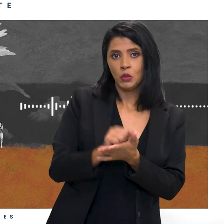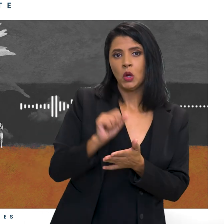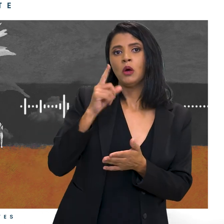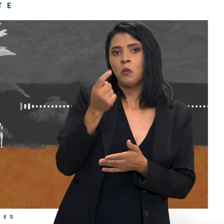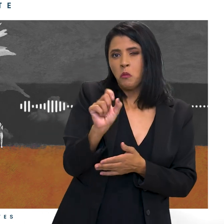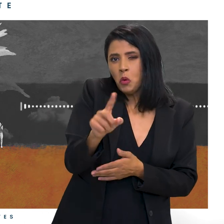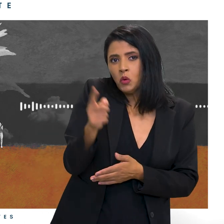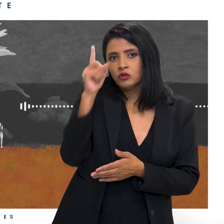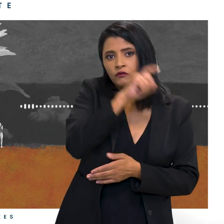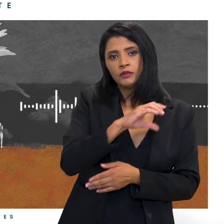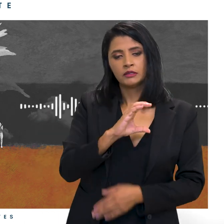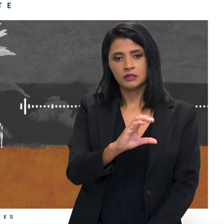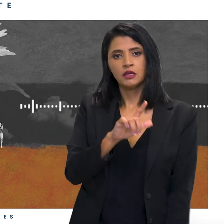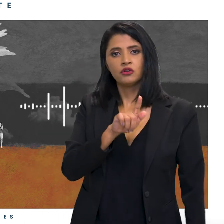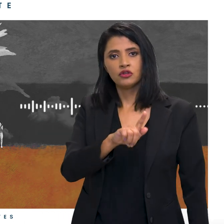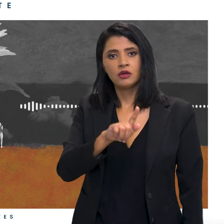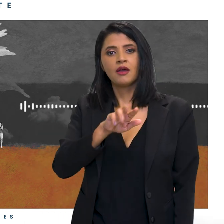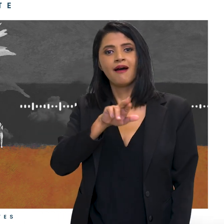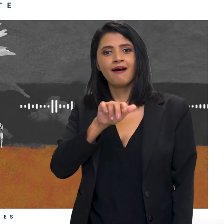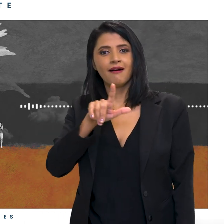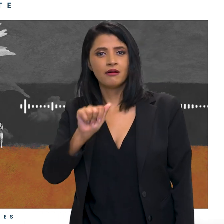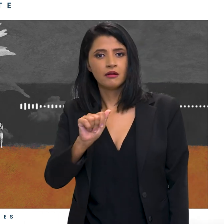aí que é um pouquinho difícil.